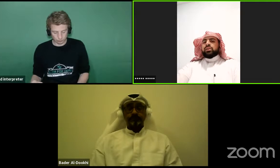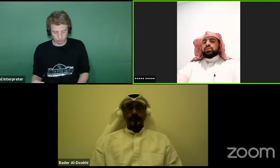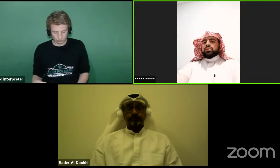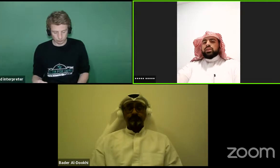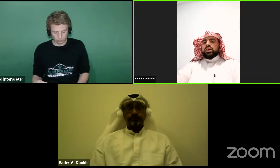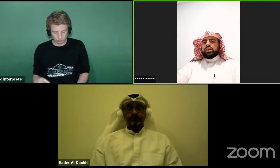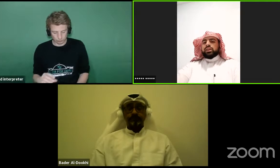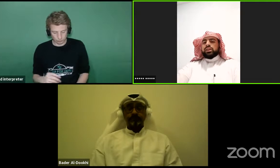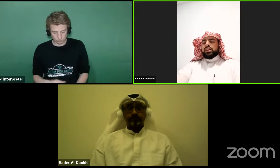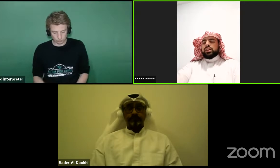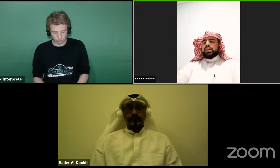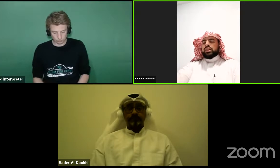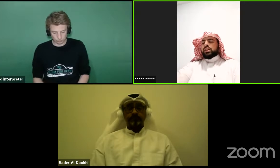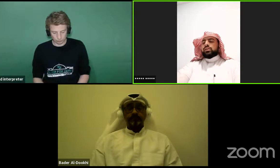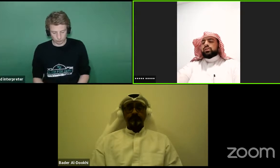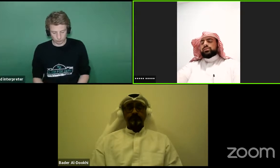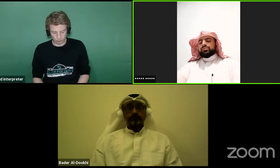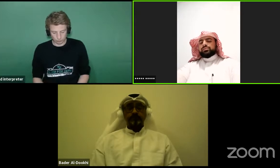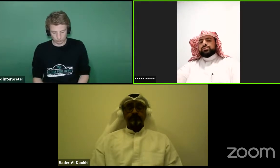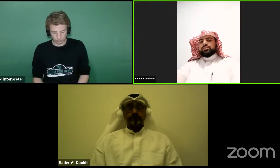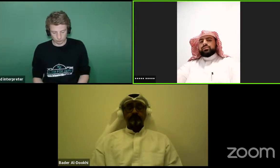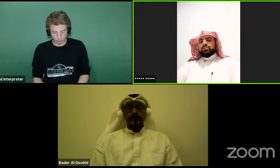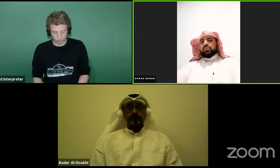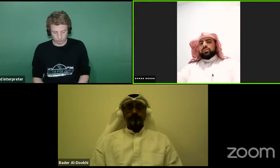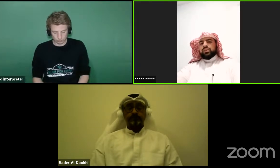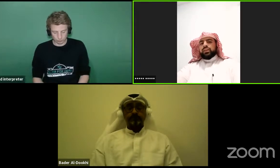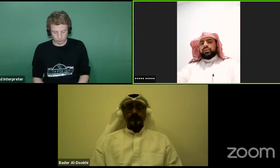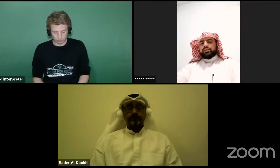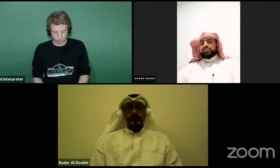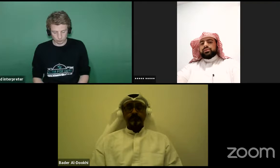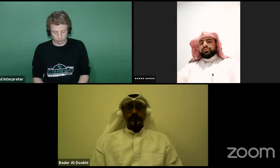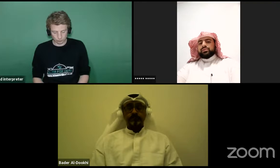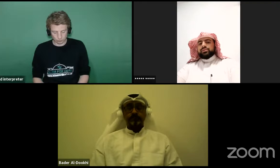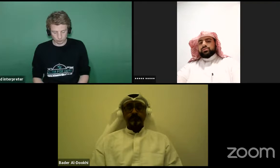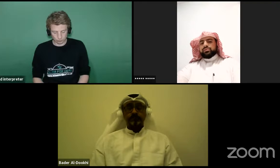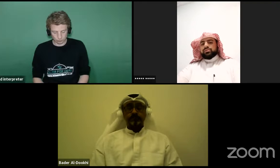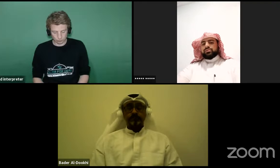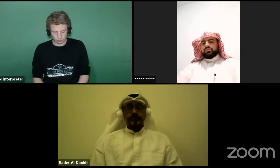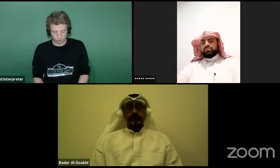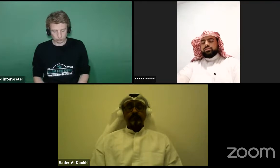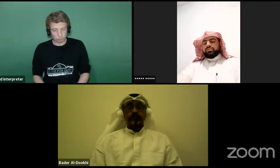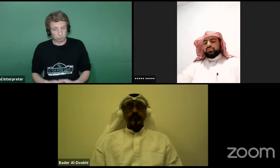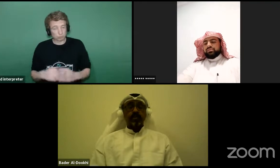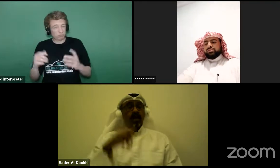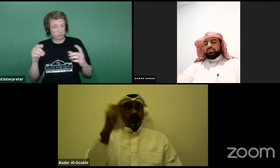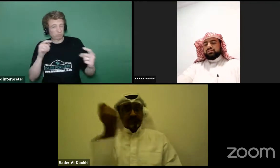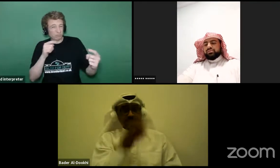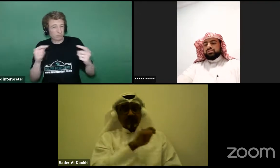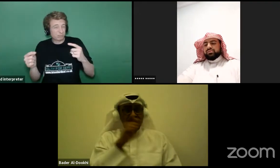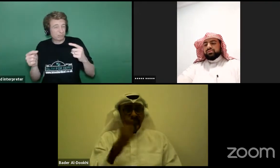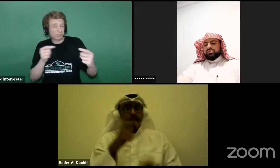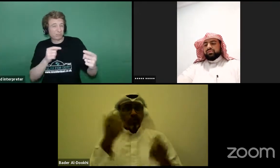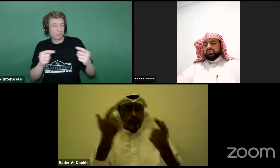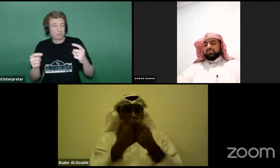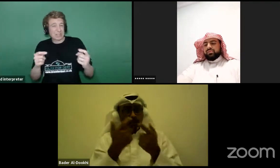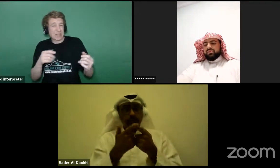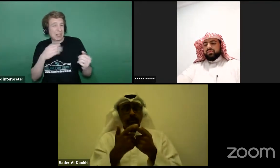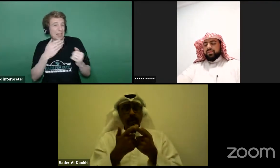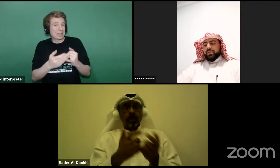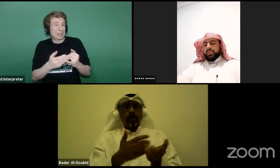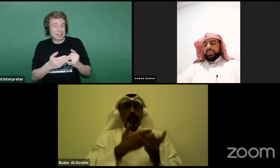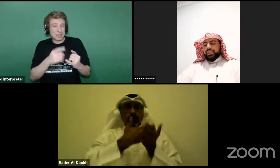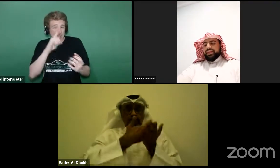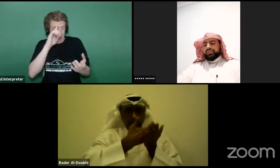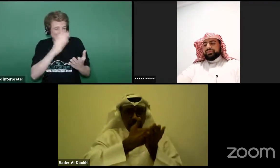يعملون بصير. And fight them until there is no more disbelief